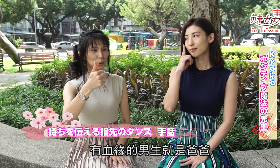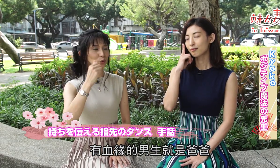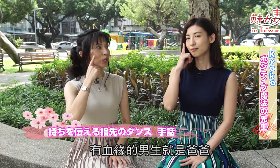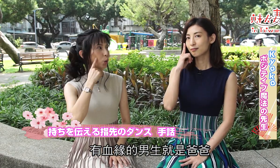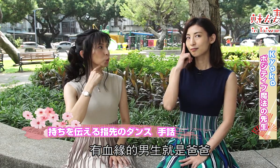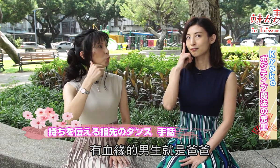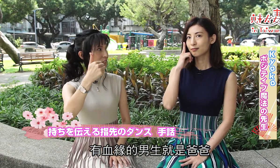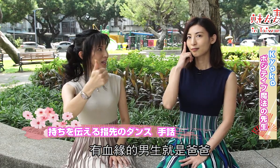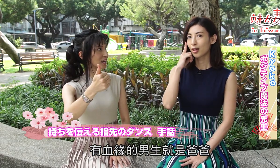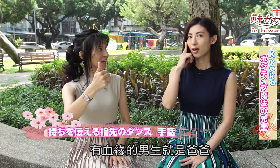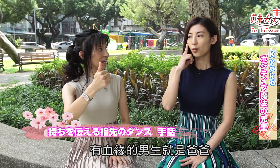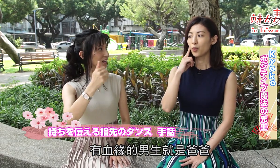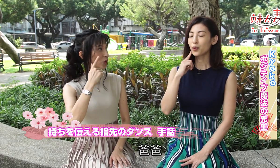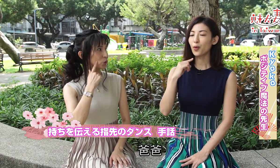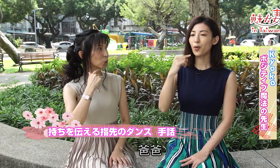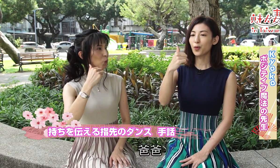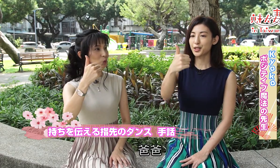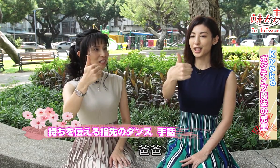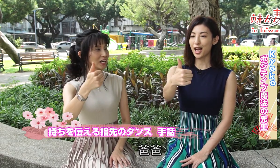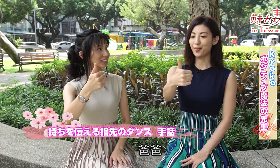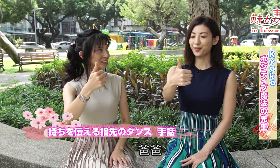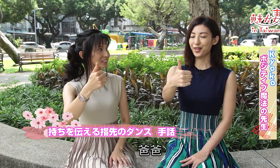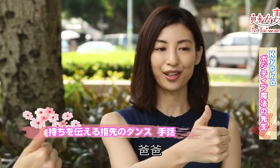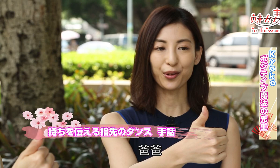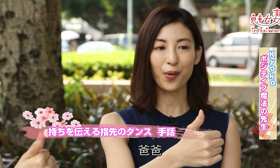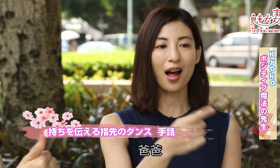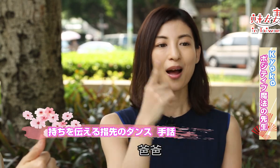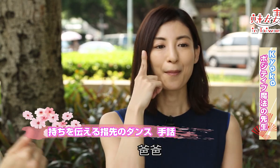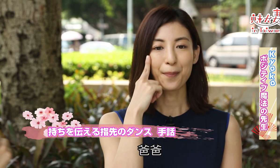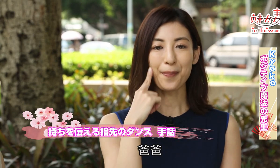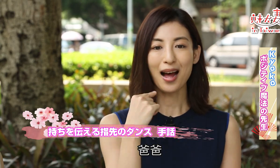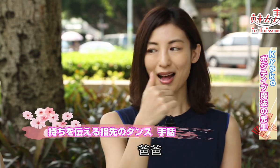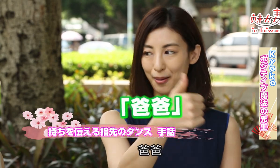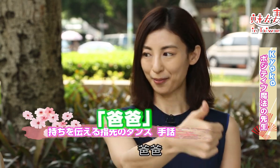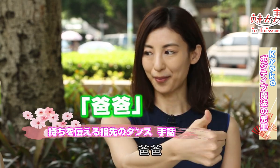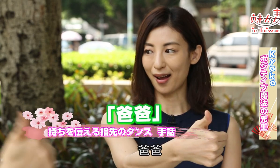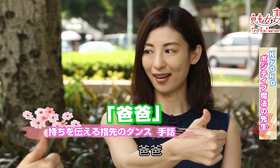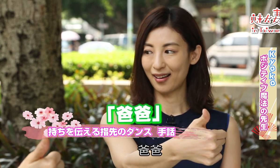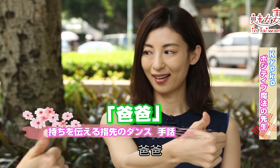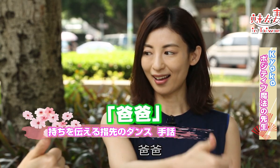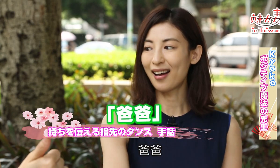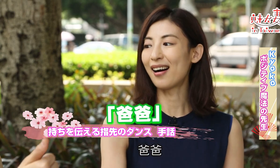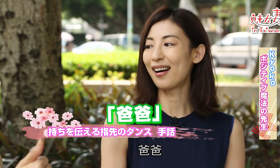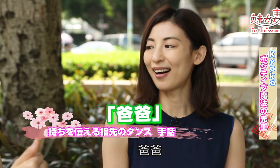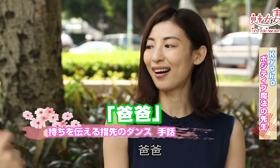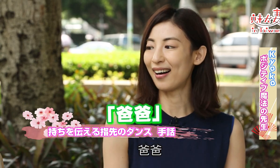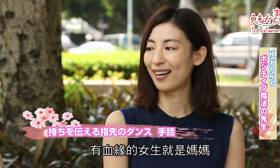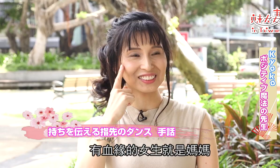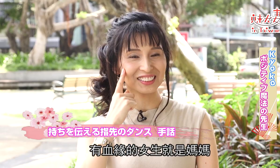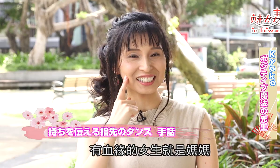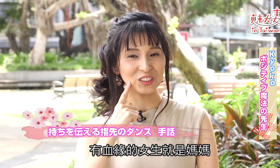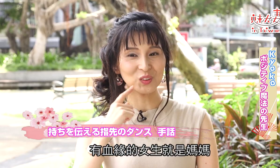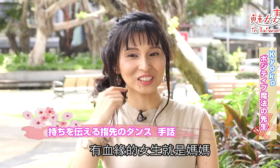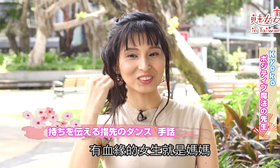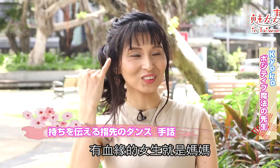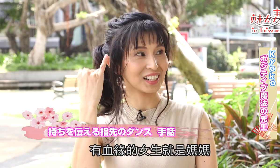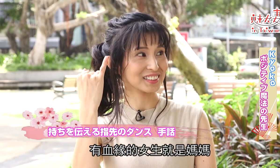人でお父さん、 お父さんっていうことはパーパ ですね。で血筋が通ってるお母さ